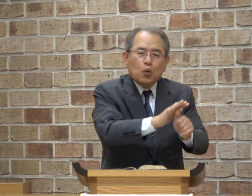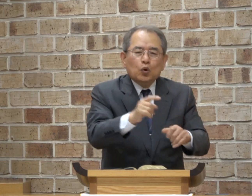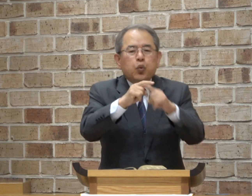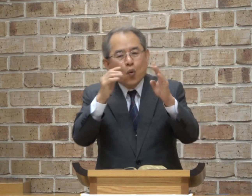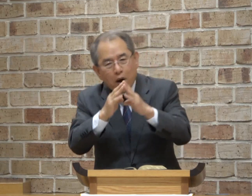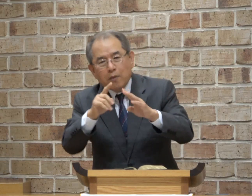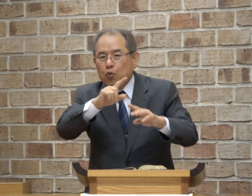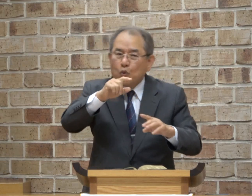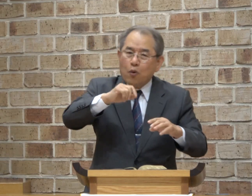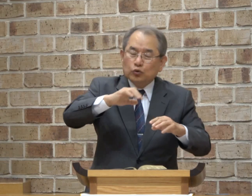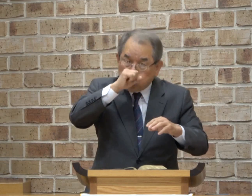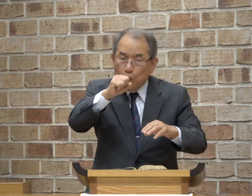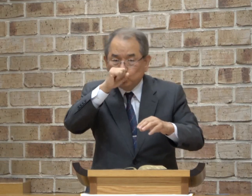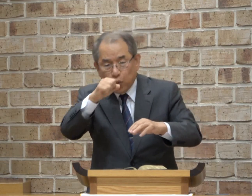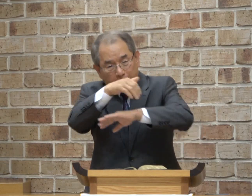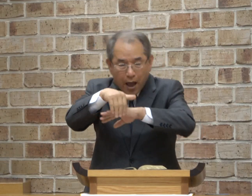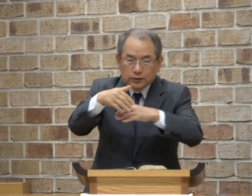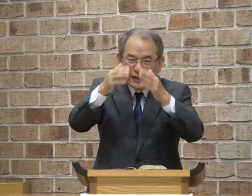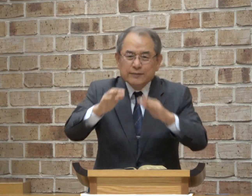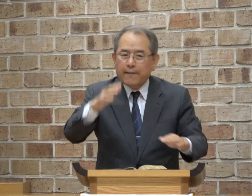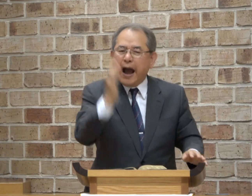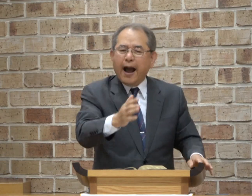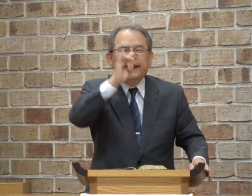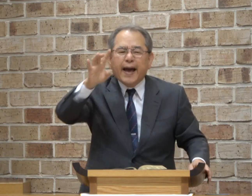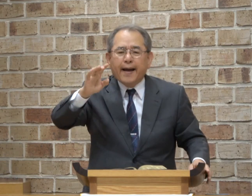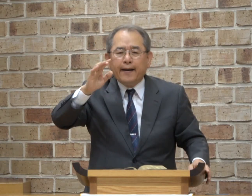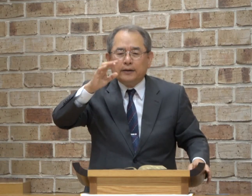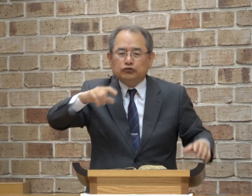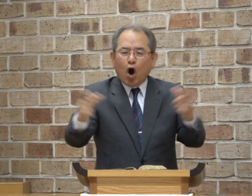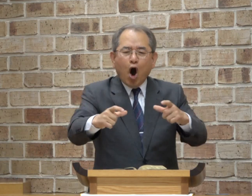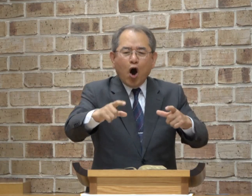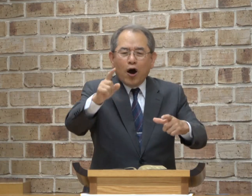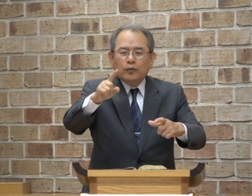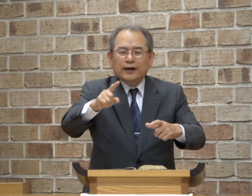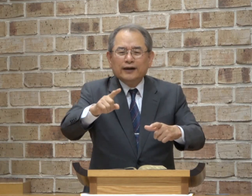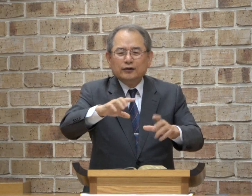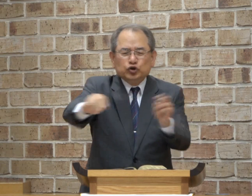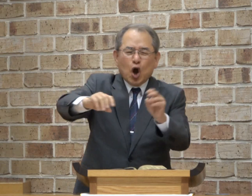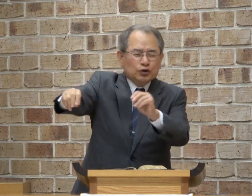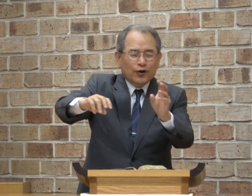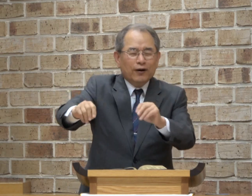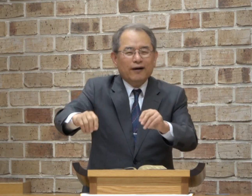일을 방해하는 것, 그의 선한 계획을 방해하는 것,